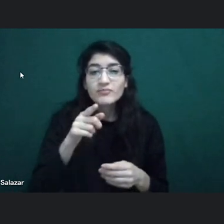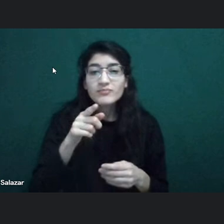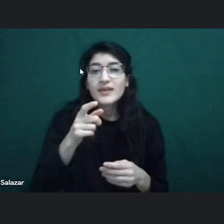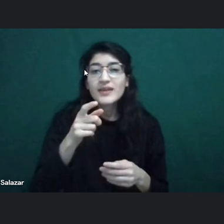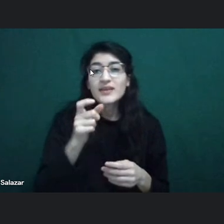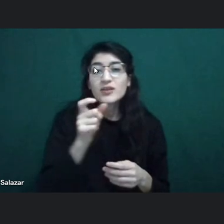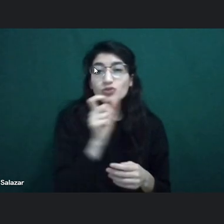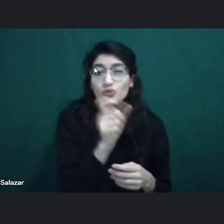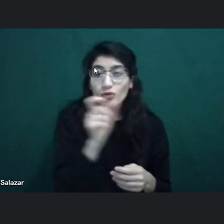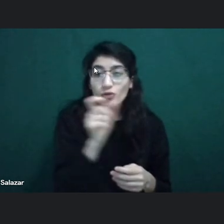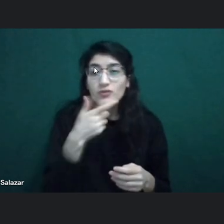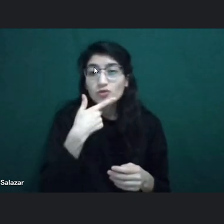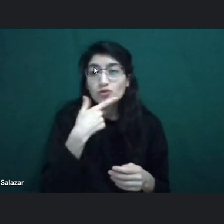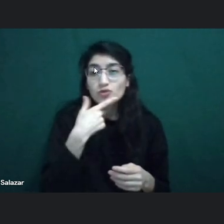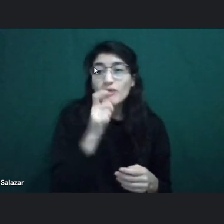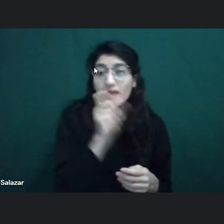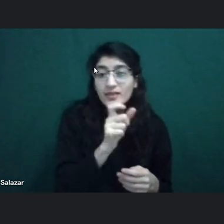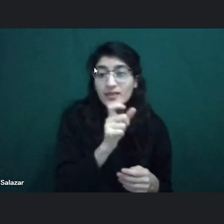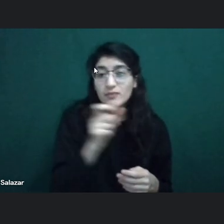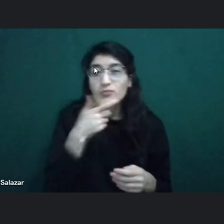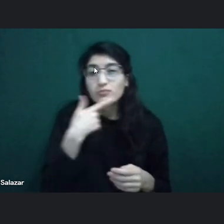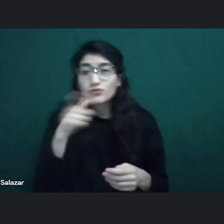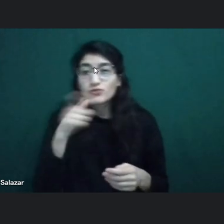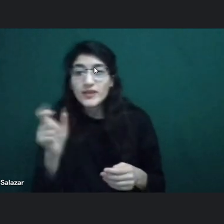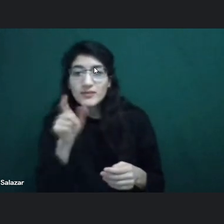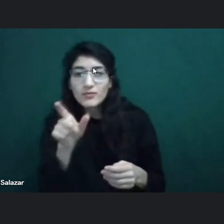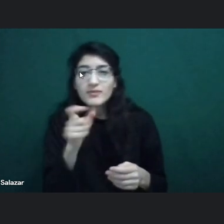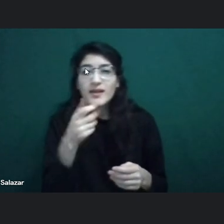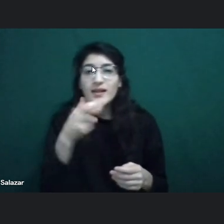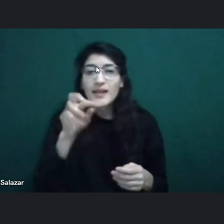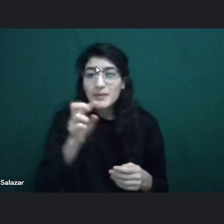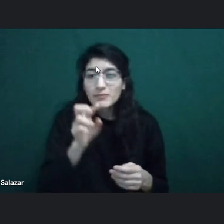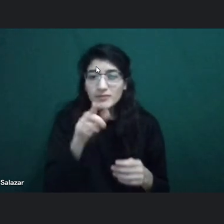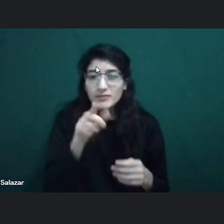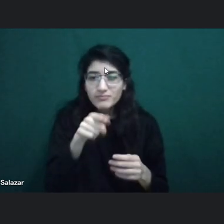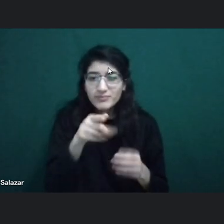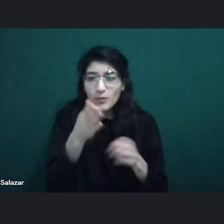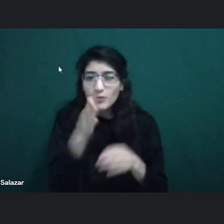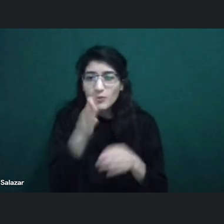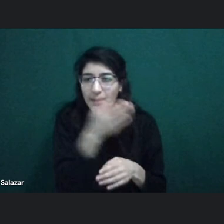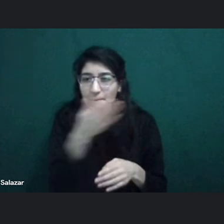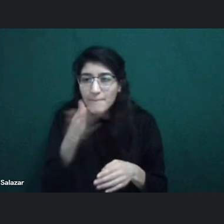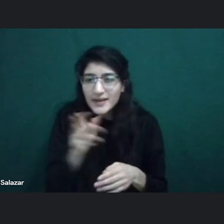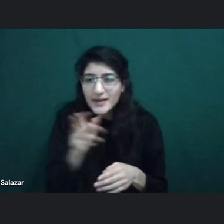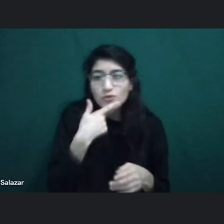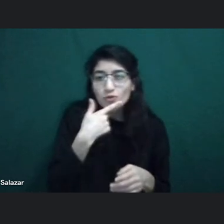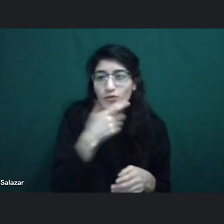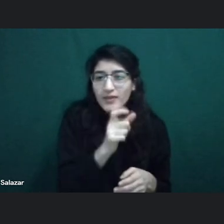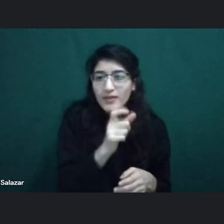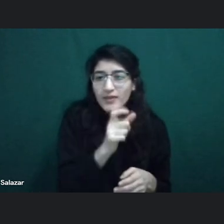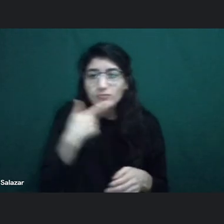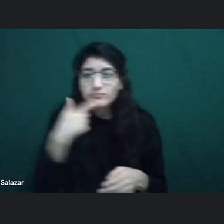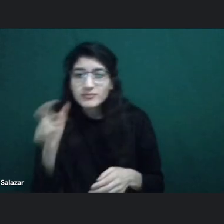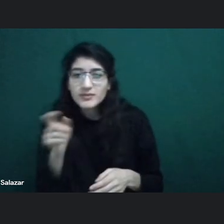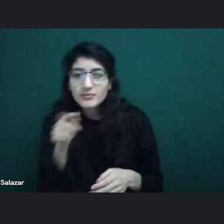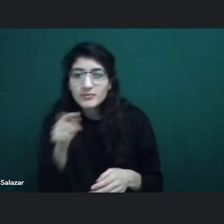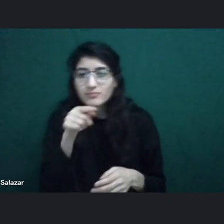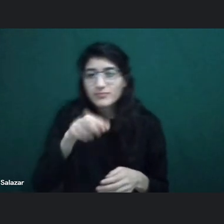en cambio, esta preposición que tenemos que sigue in designing and